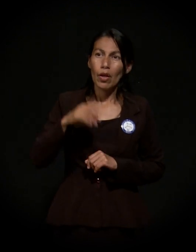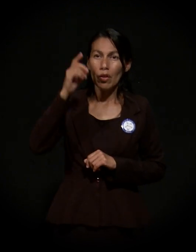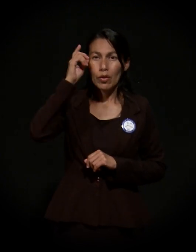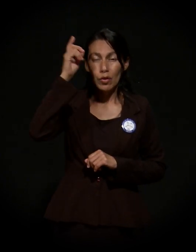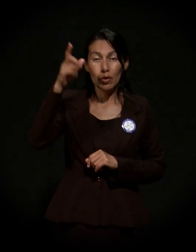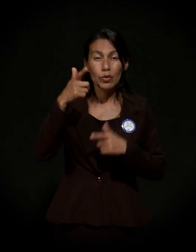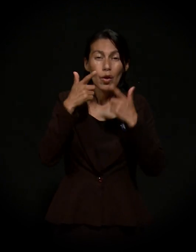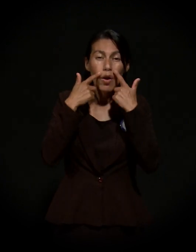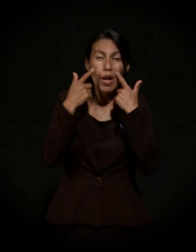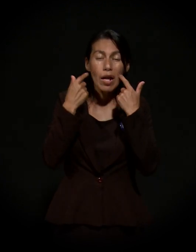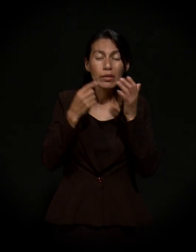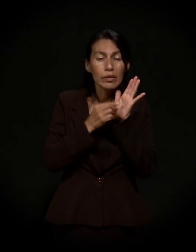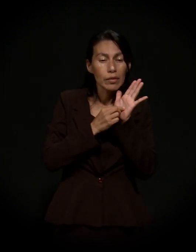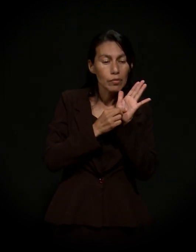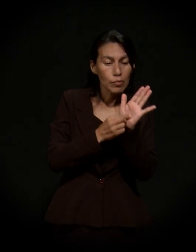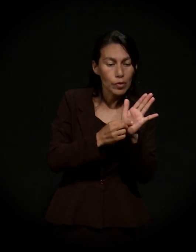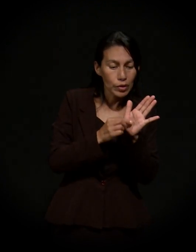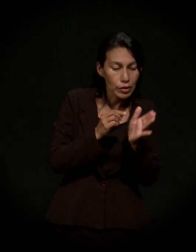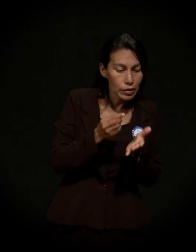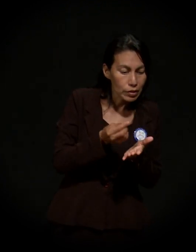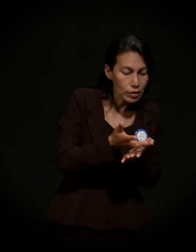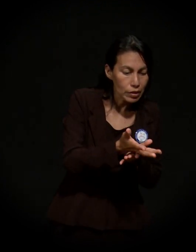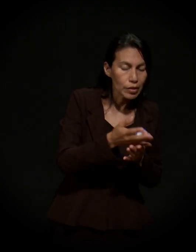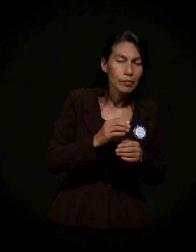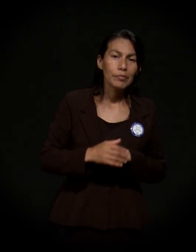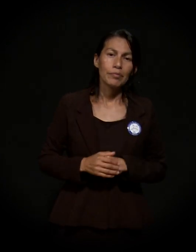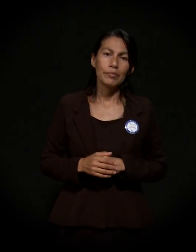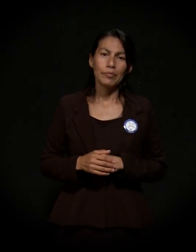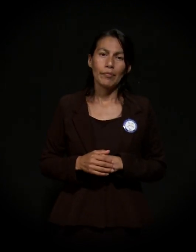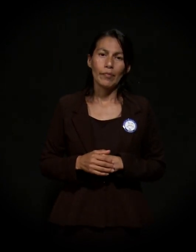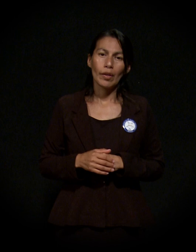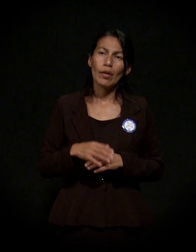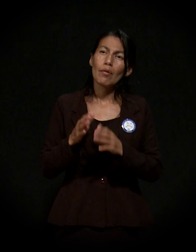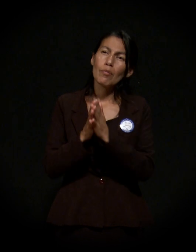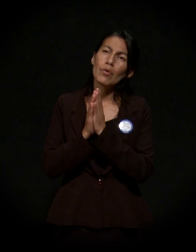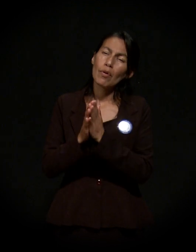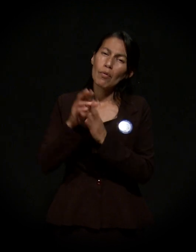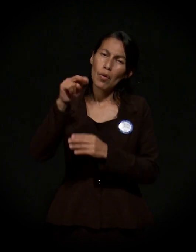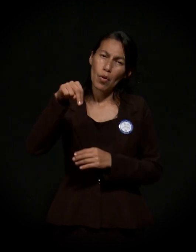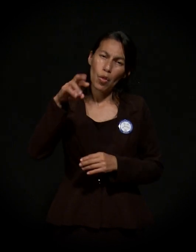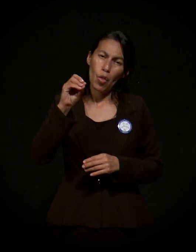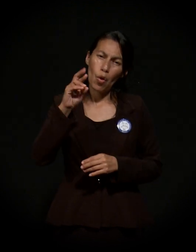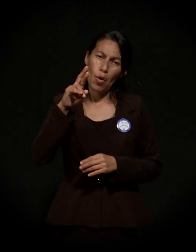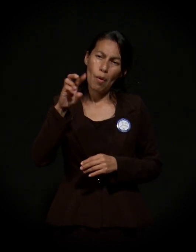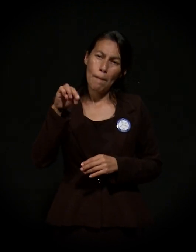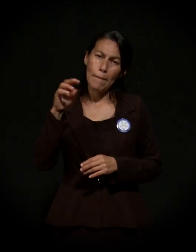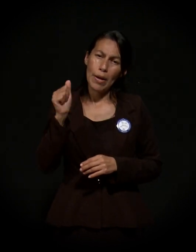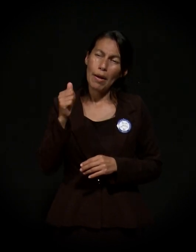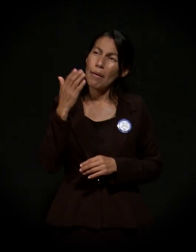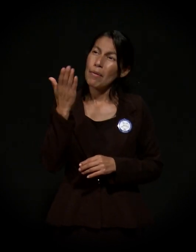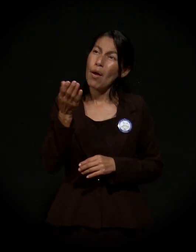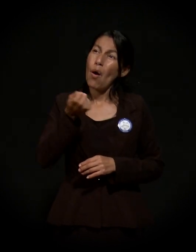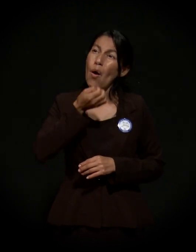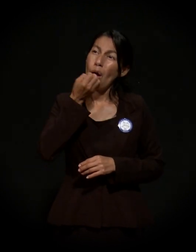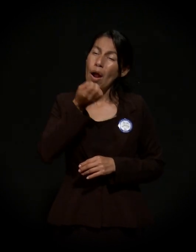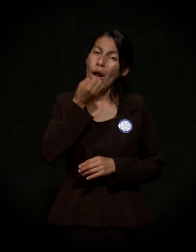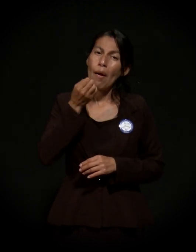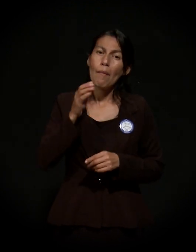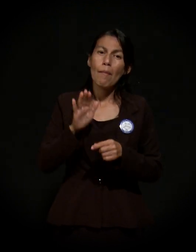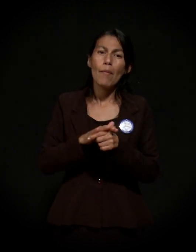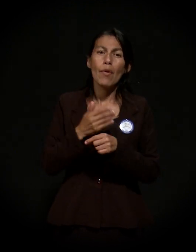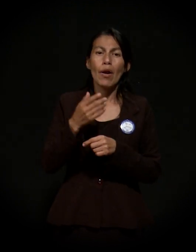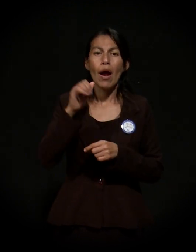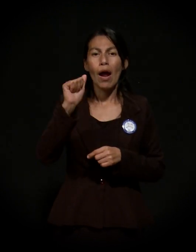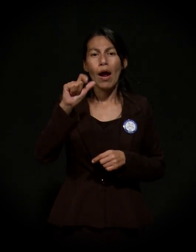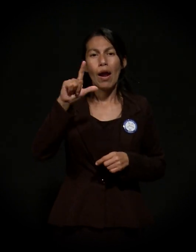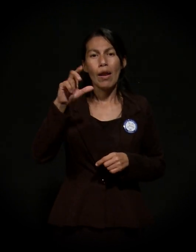Dios manifieste su gracia. Norma Medina, si pueden orar por favor por Alejandro Galán Medina para que